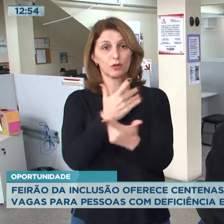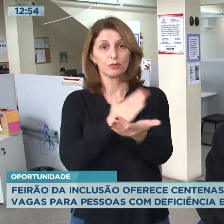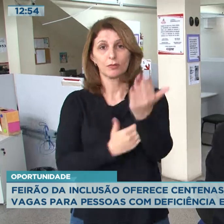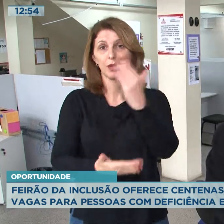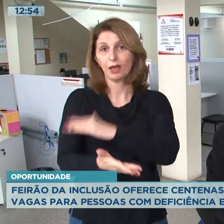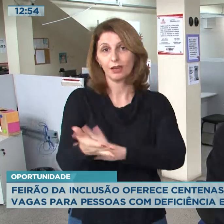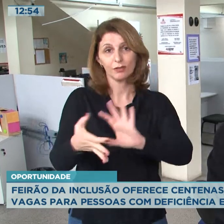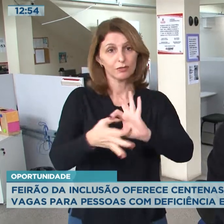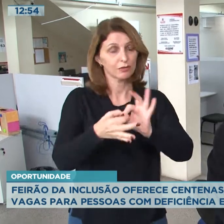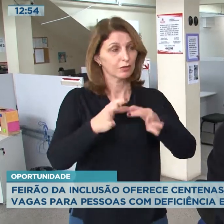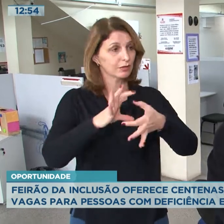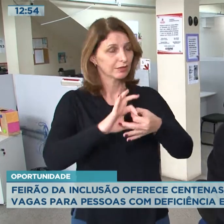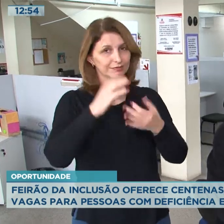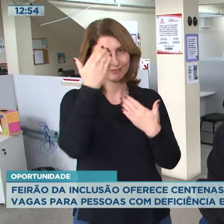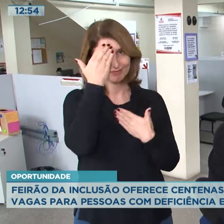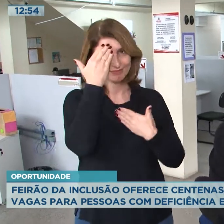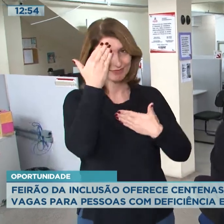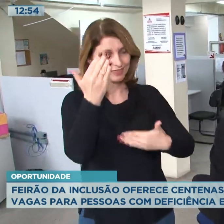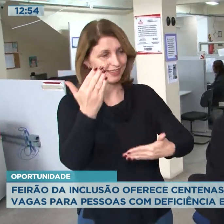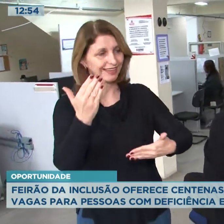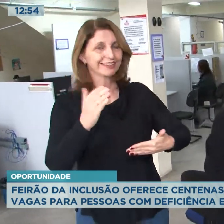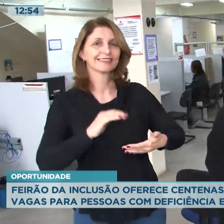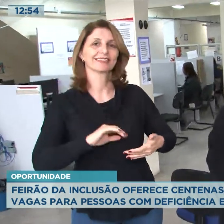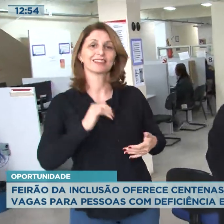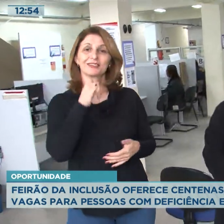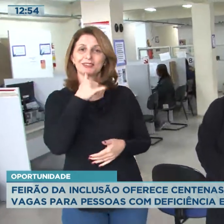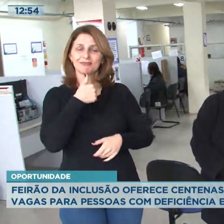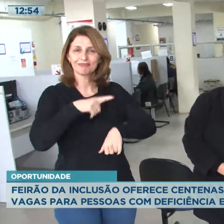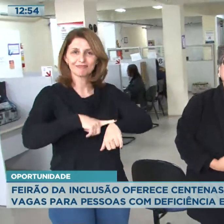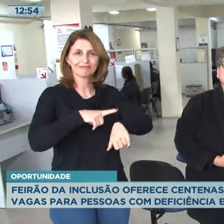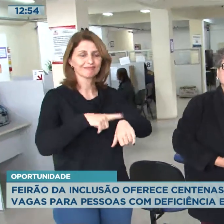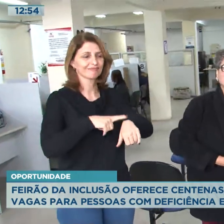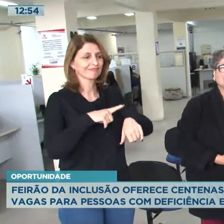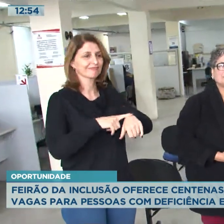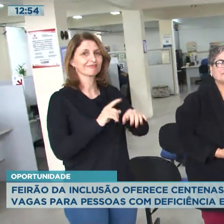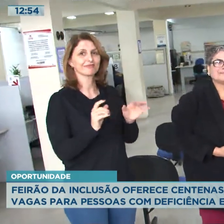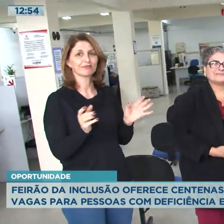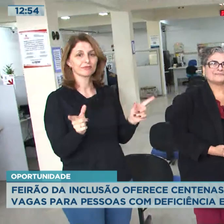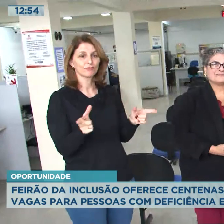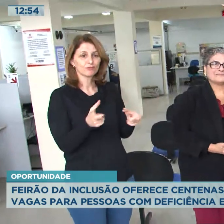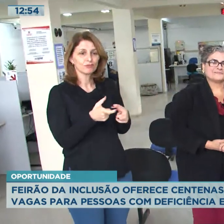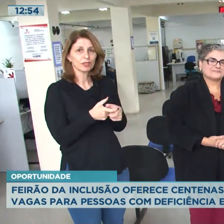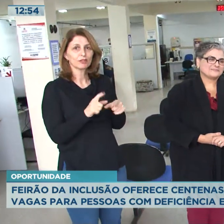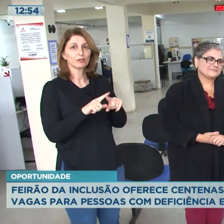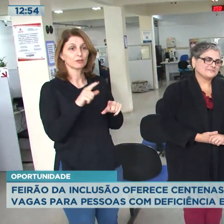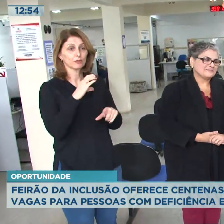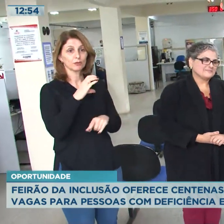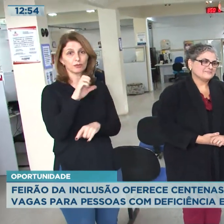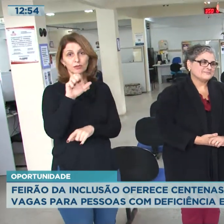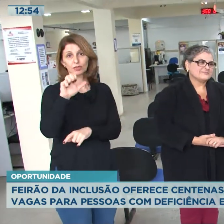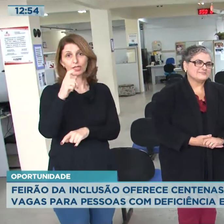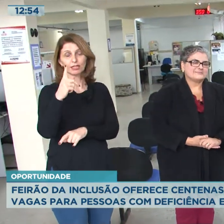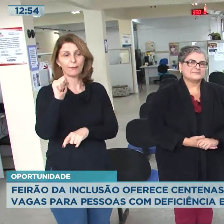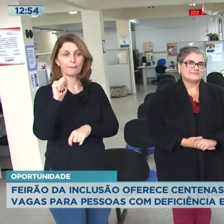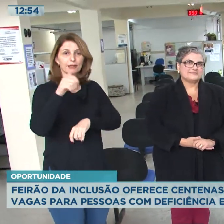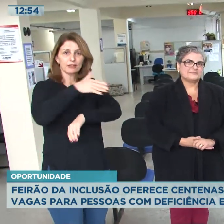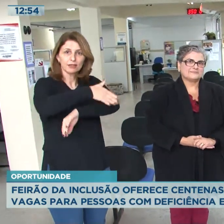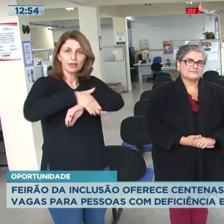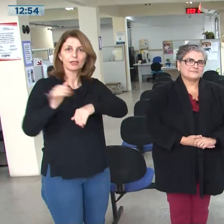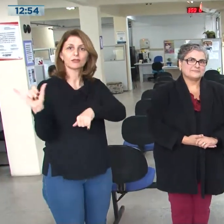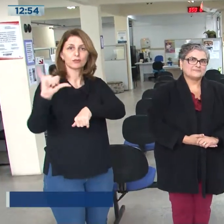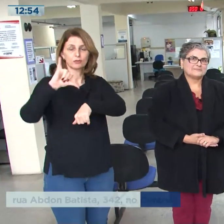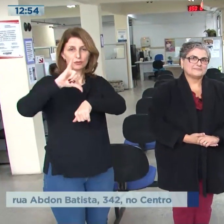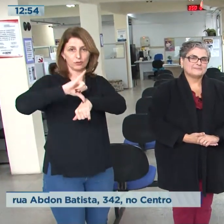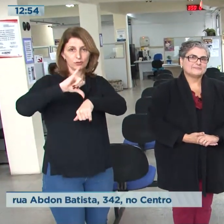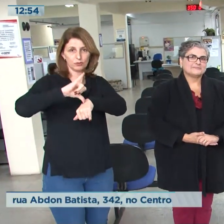paralímpico. Perfeito, muito obrigada, Cris. Infelizmente, o nosso tempo está curto, mas olha só, o CEPAT fica na rua Abdon